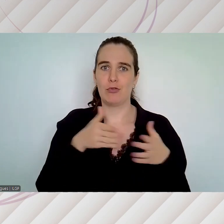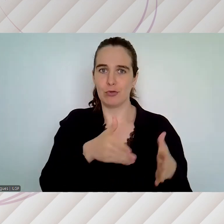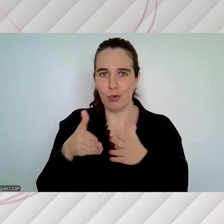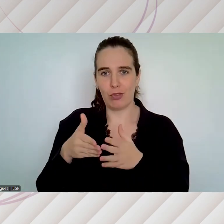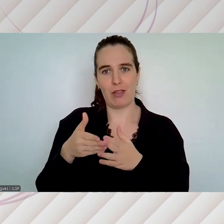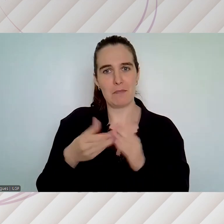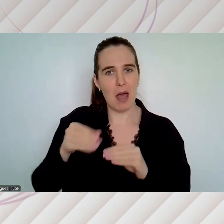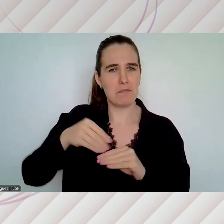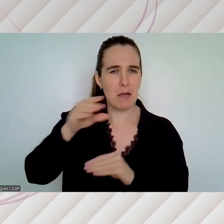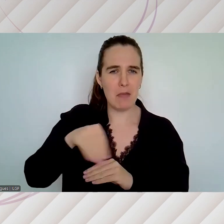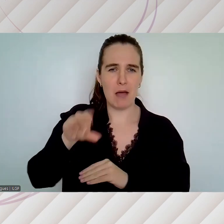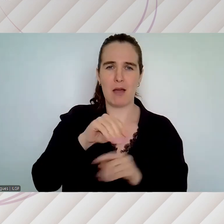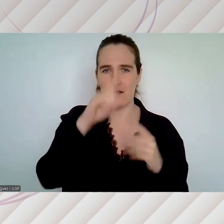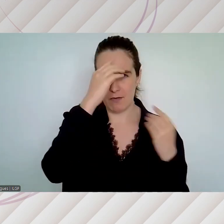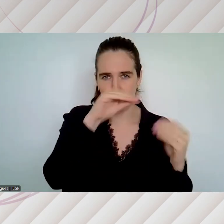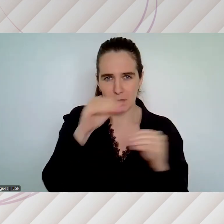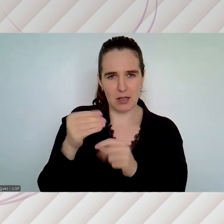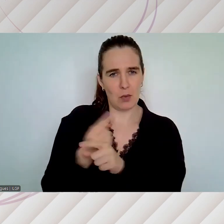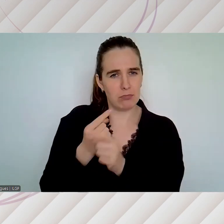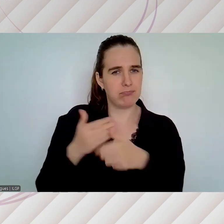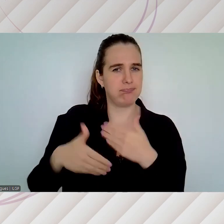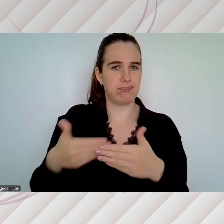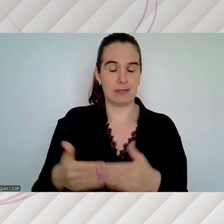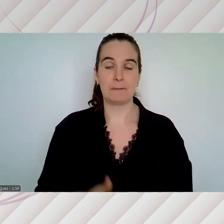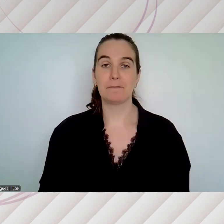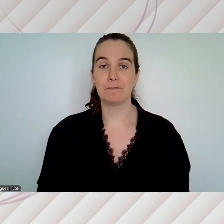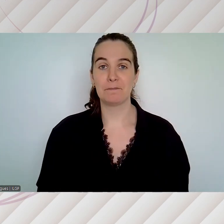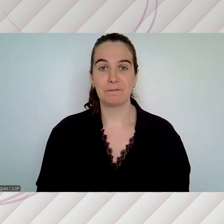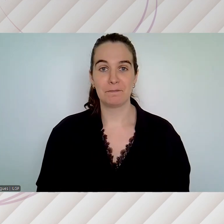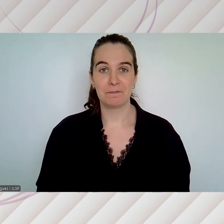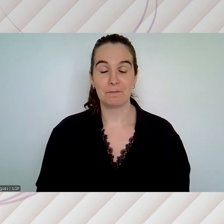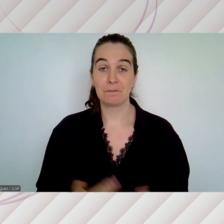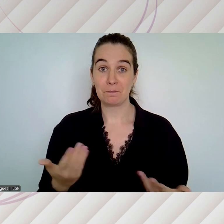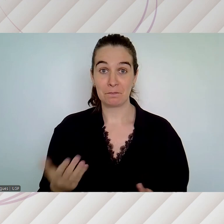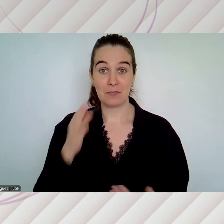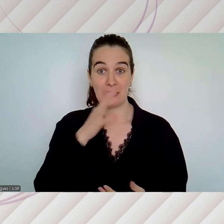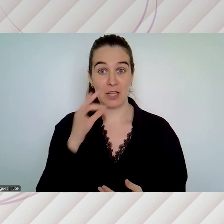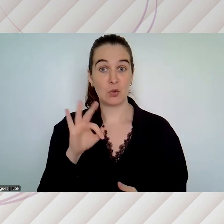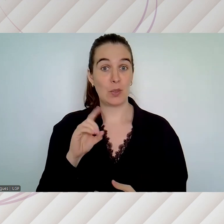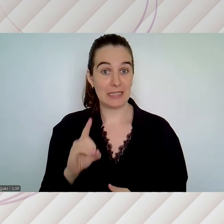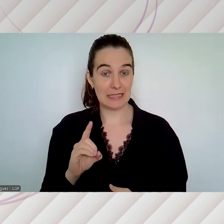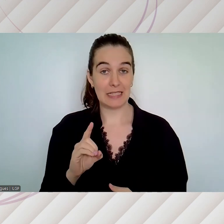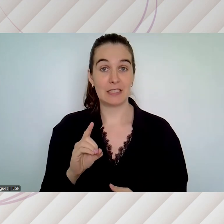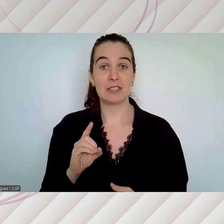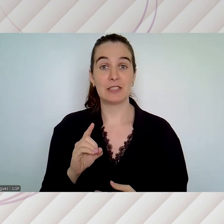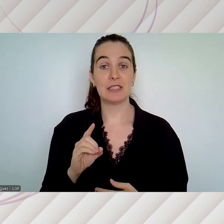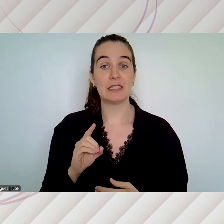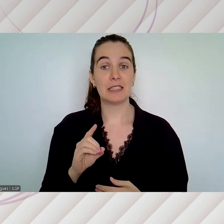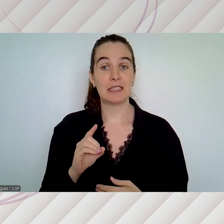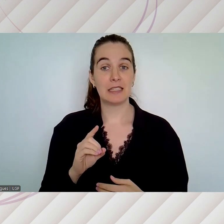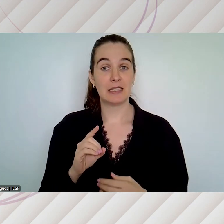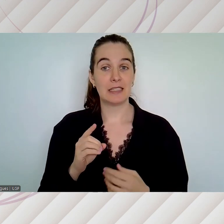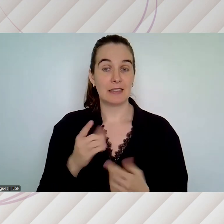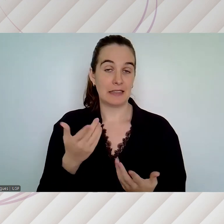pela formação da administração pública. Há um ano, quando celebramos os 45 anos, coincidindo também de